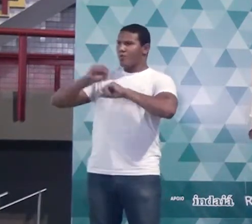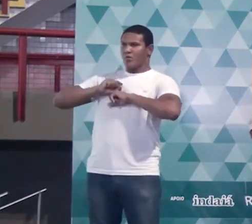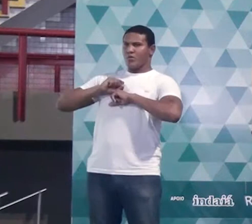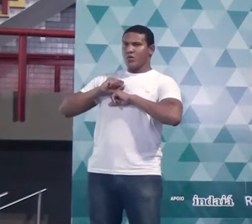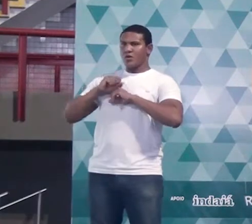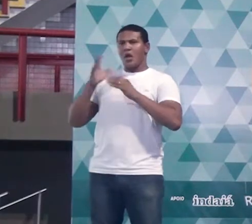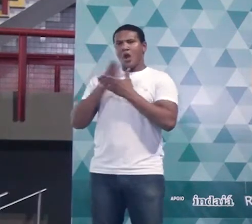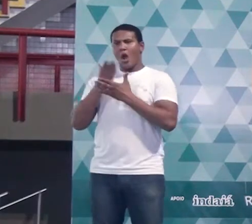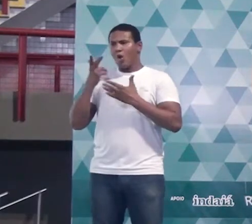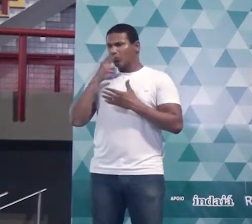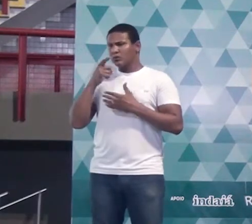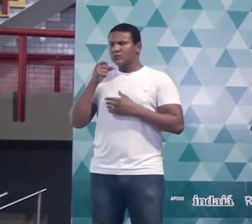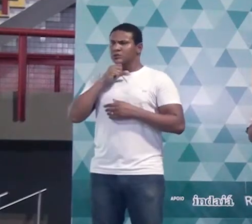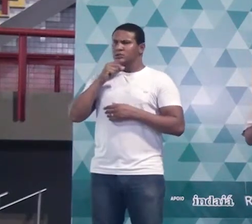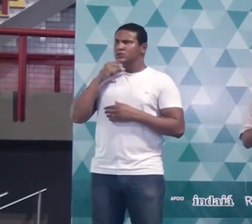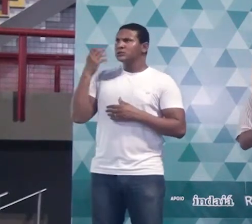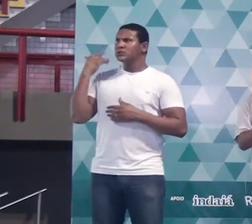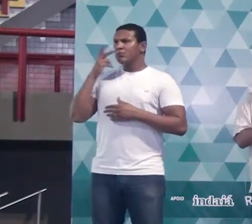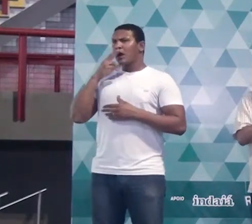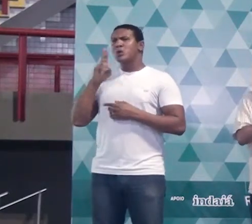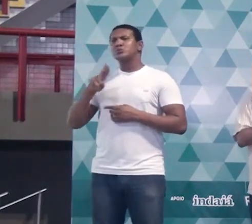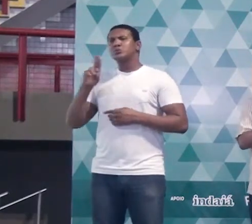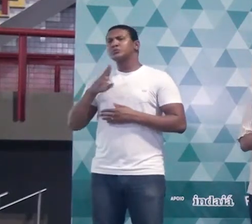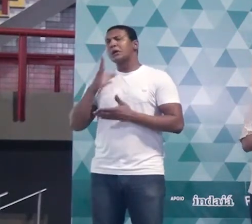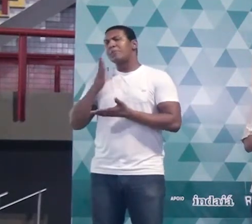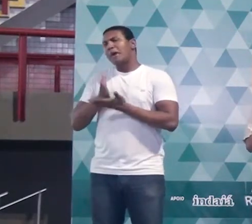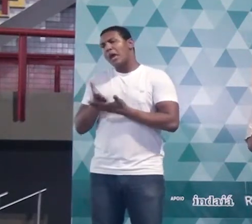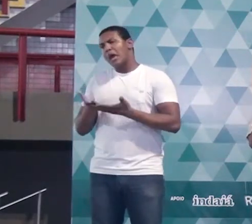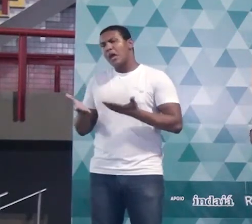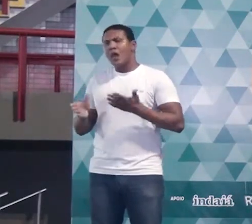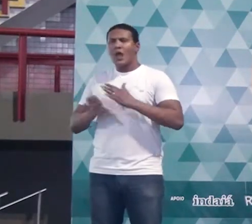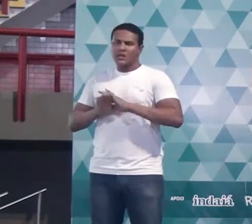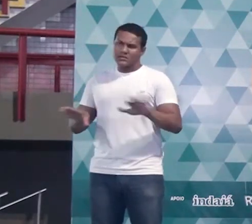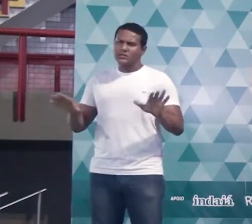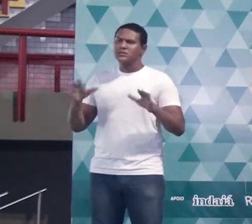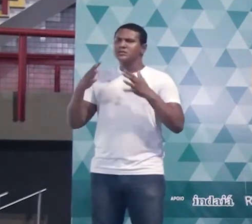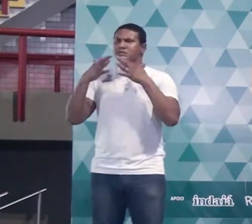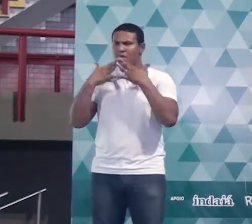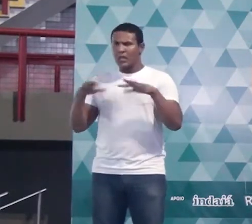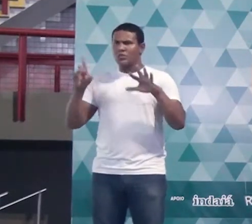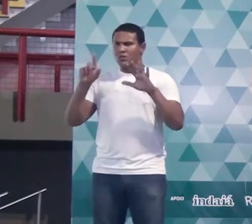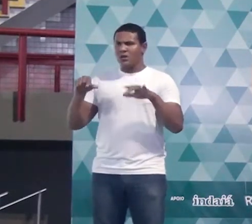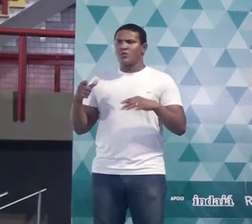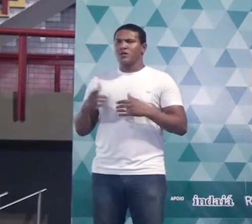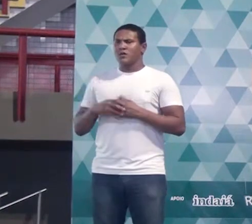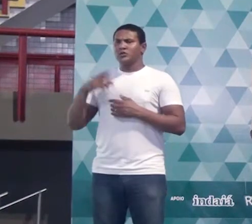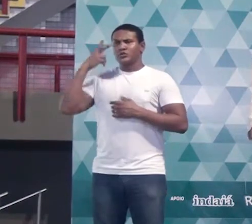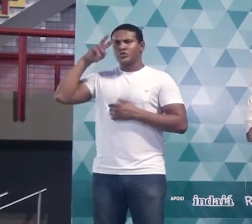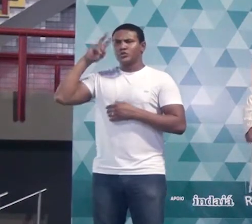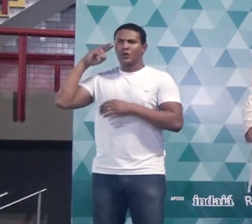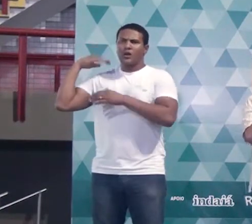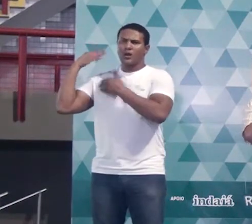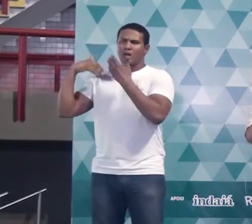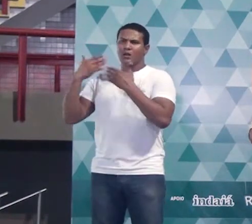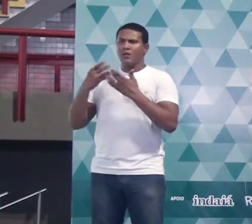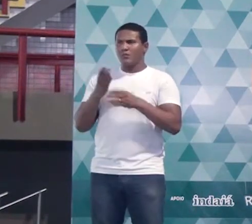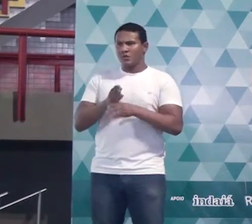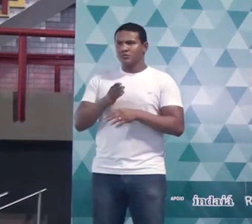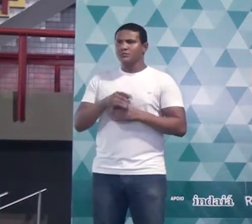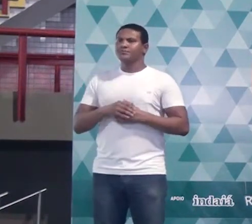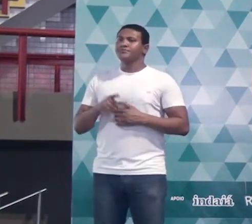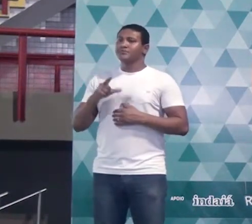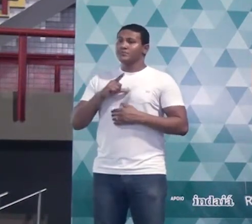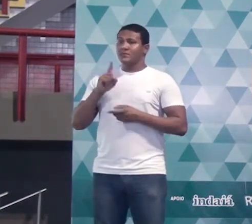deixadas de lado, caem em desuso. Isso é mais do que natural, variação histórica. Temos também uma variação que é